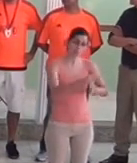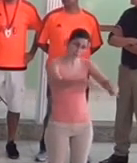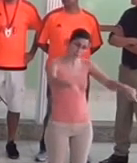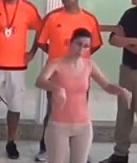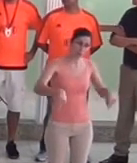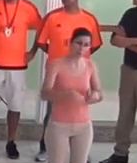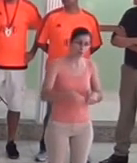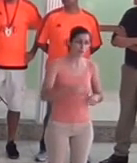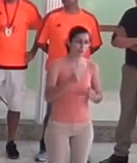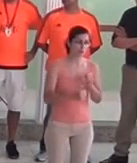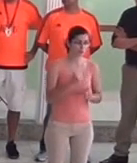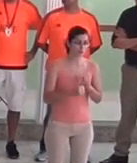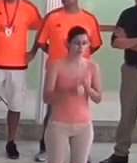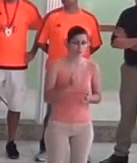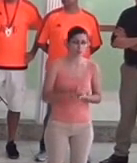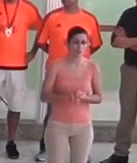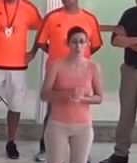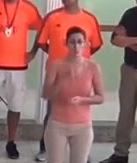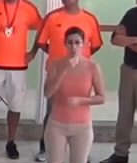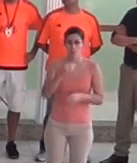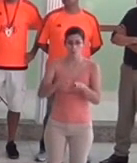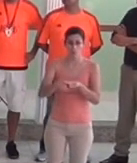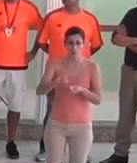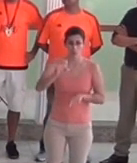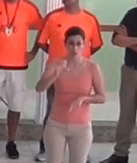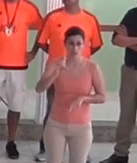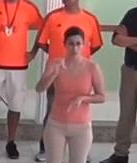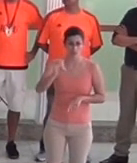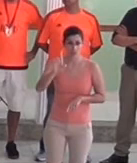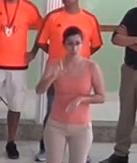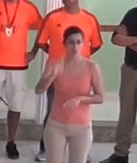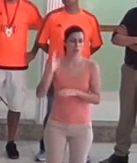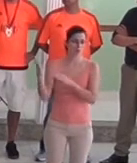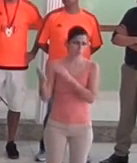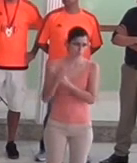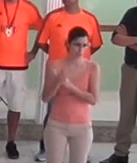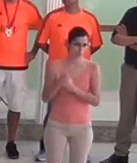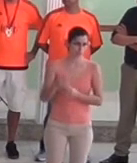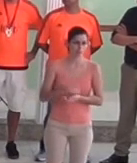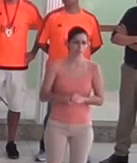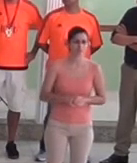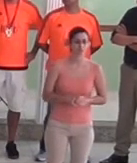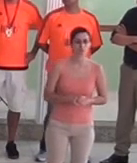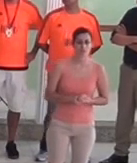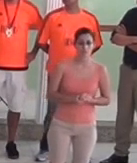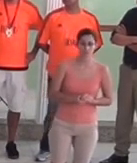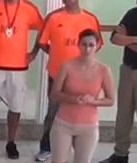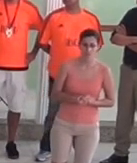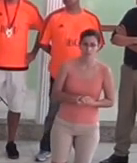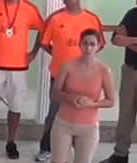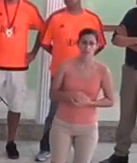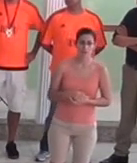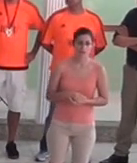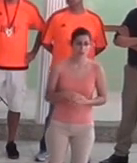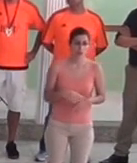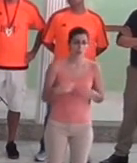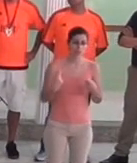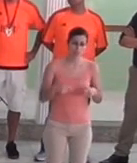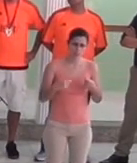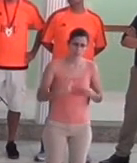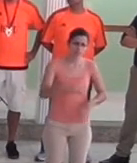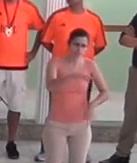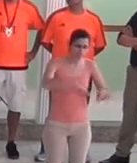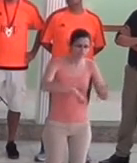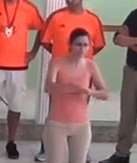Éder, e a gente tinha 3 horas de quadra, e é muita coisa para a gente jogar, muito. Apesar